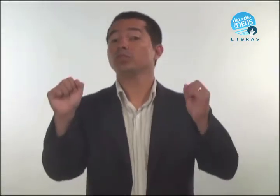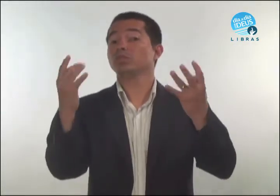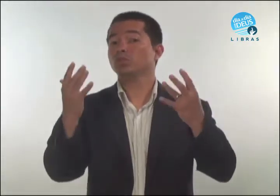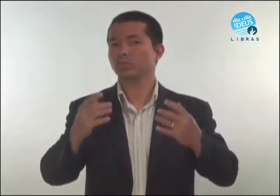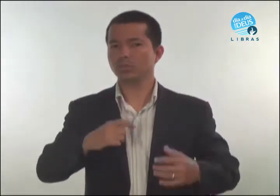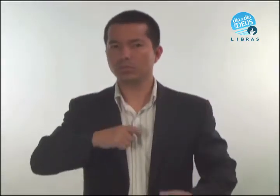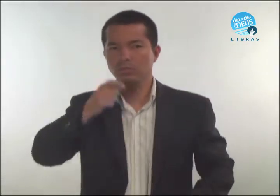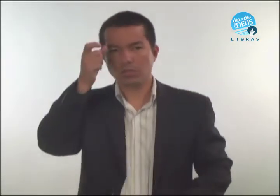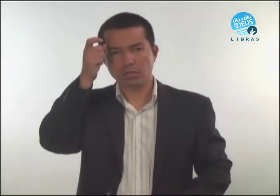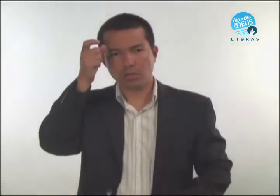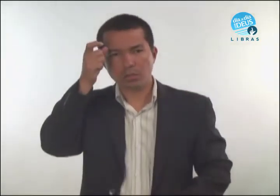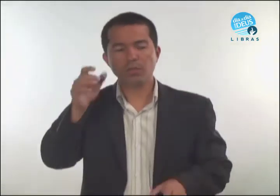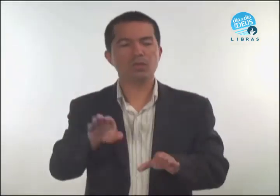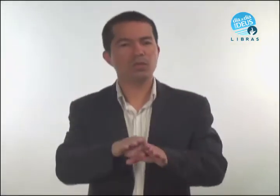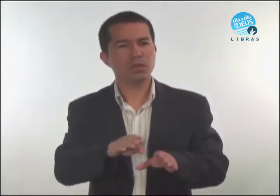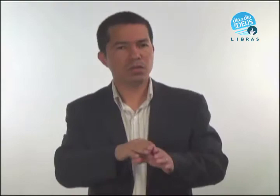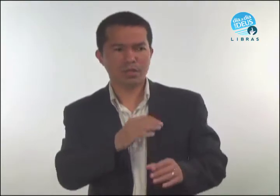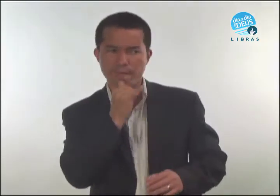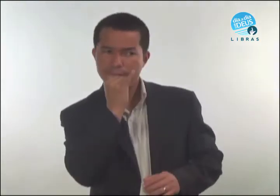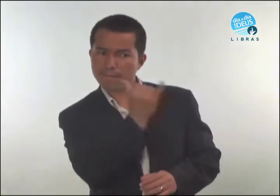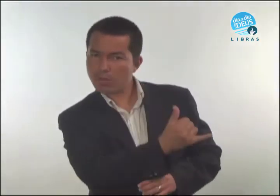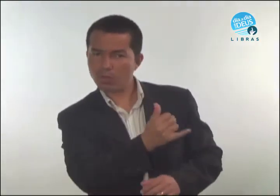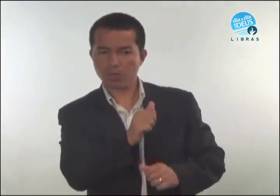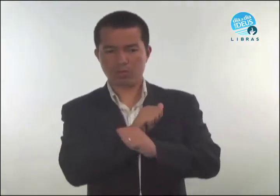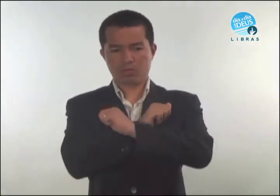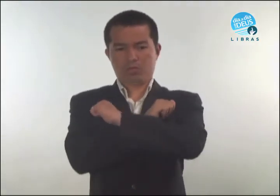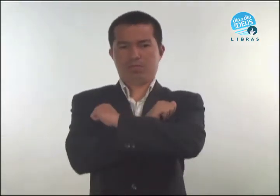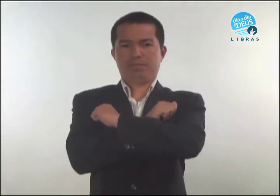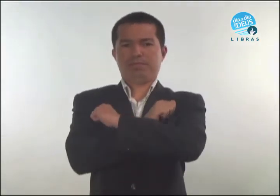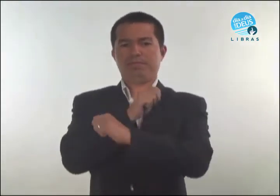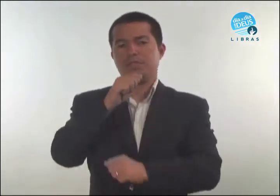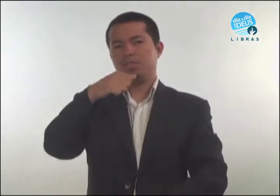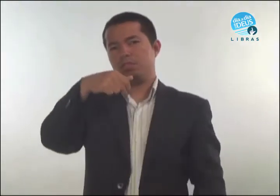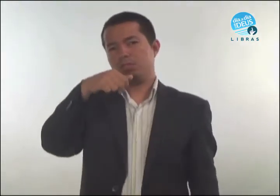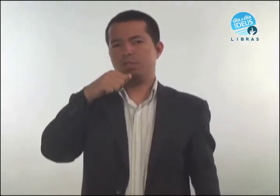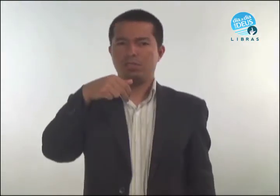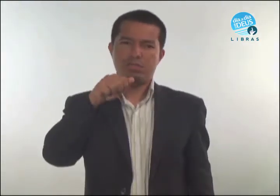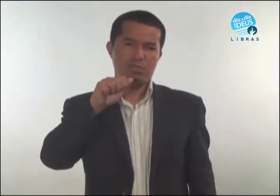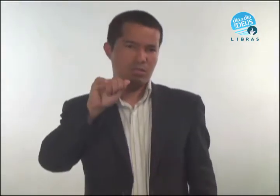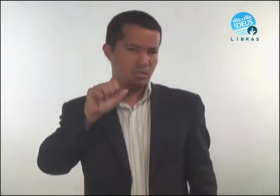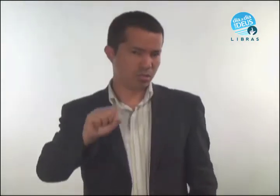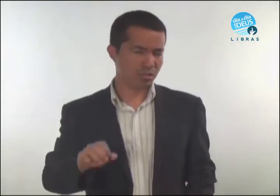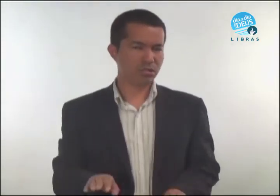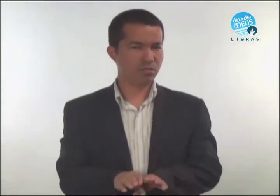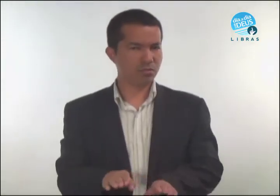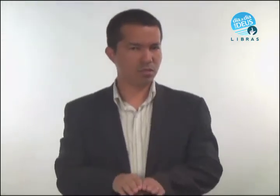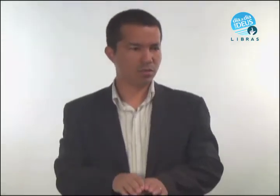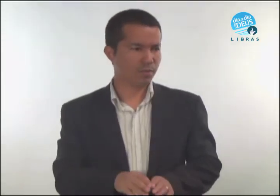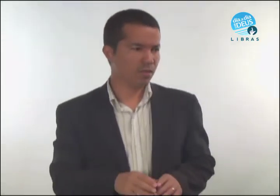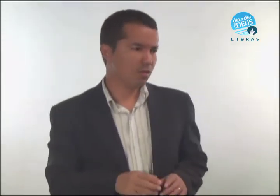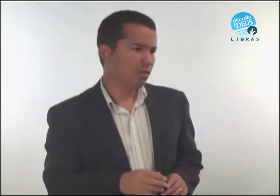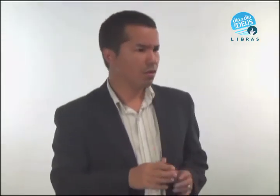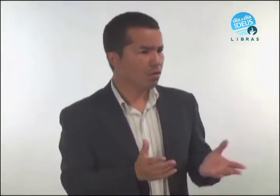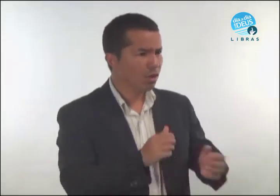Satanás também semeou uma outra ideia. Sabe, você não precisa se justificar para ninguém.